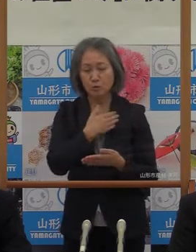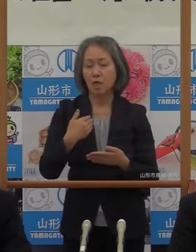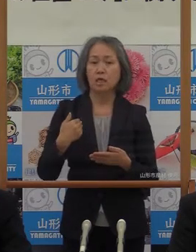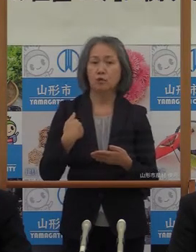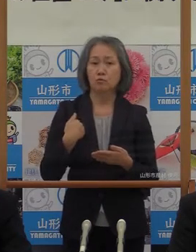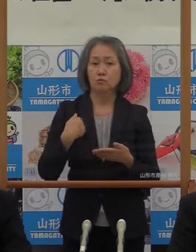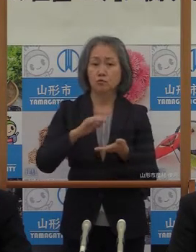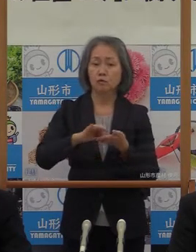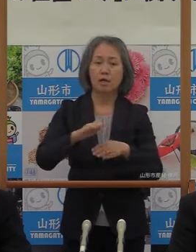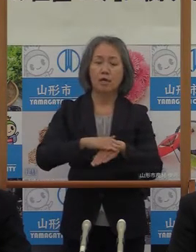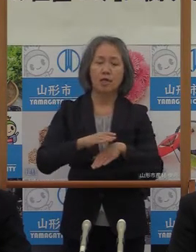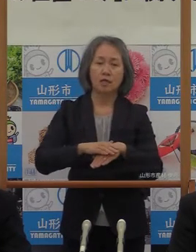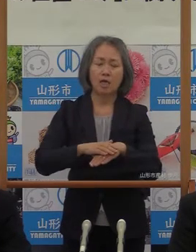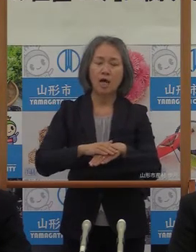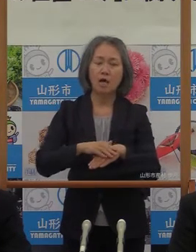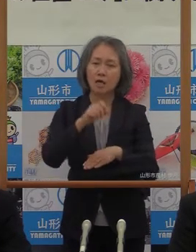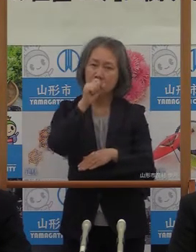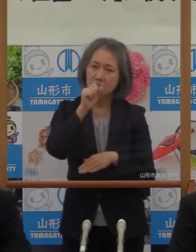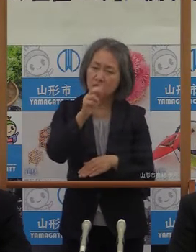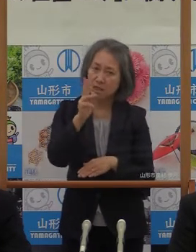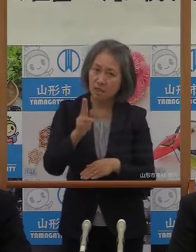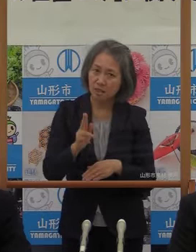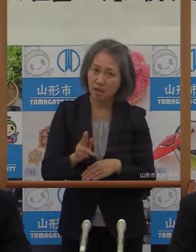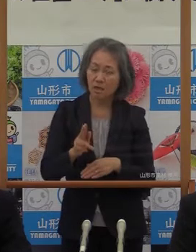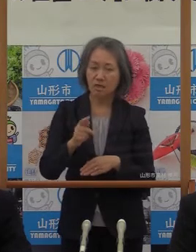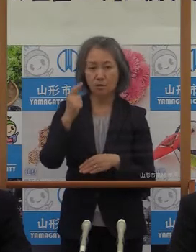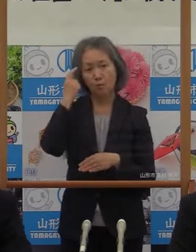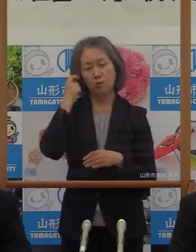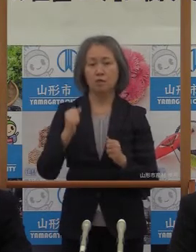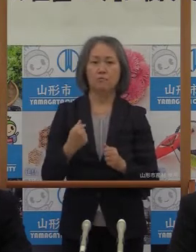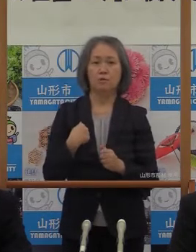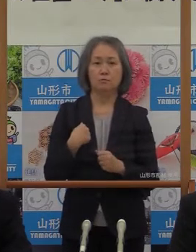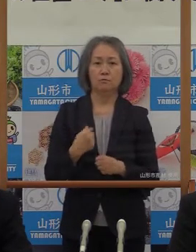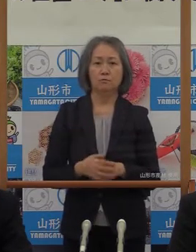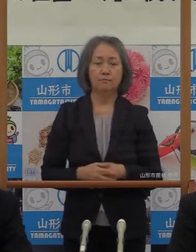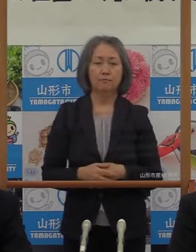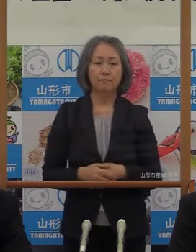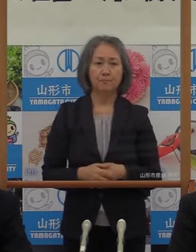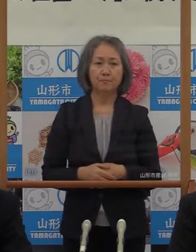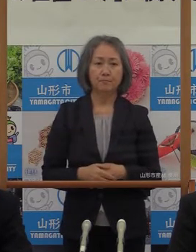方が、まあ、望ましいのかなというふうには思っております。